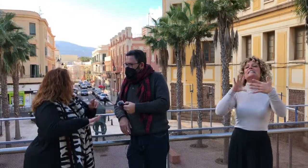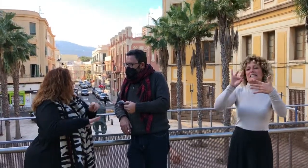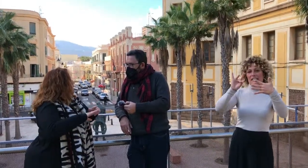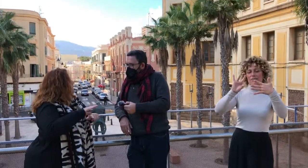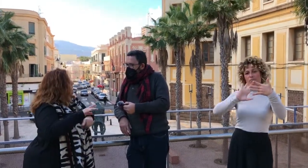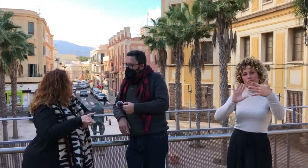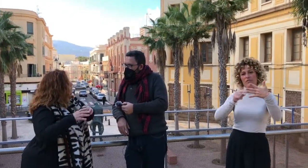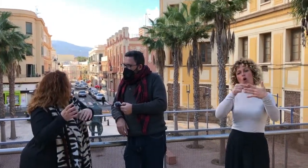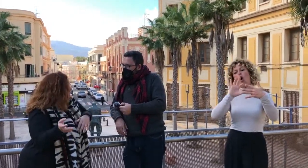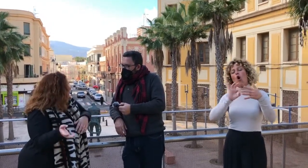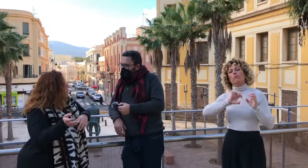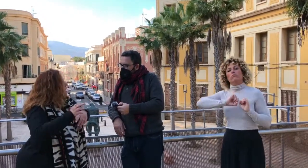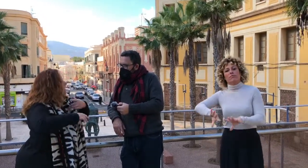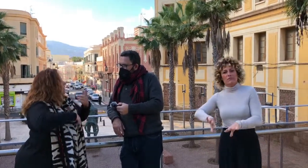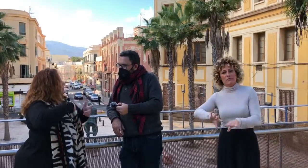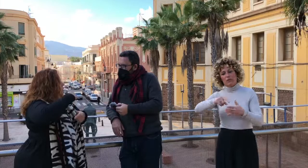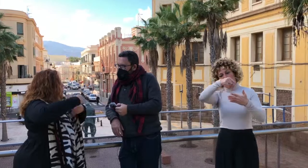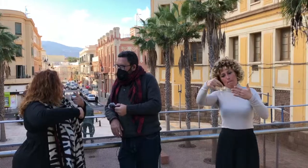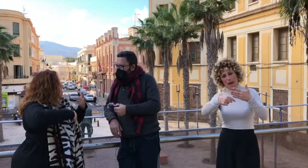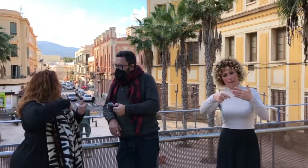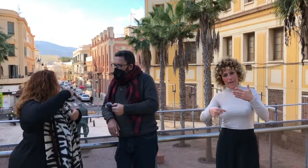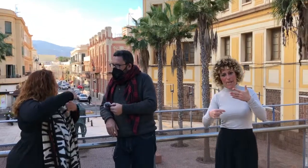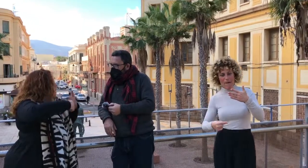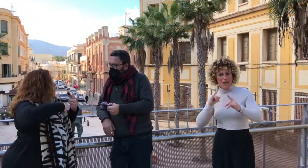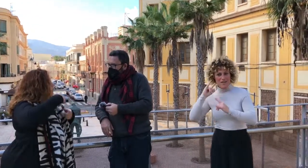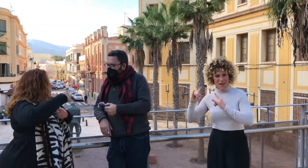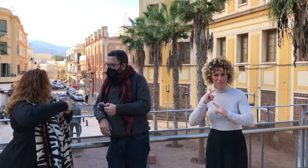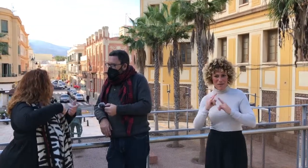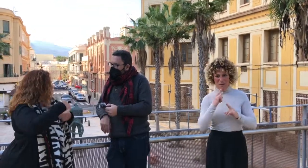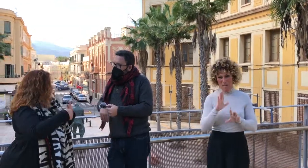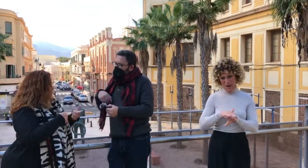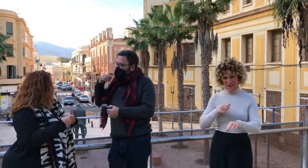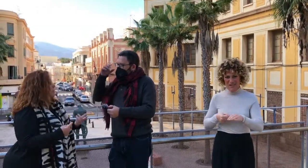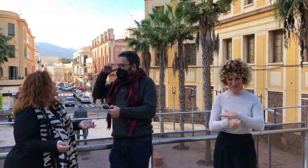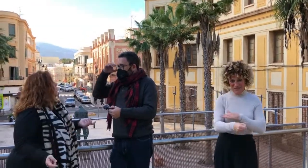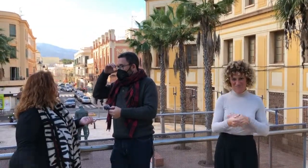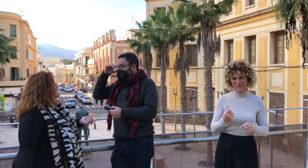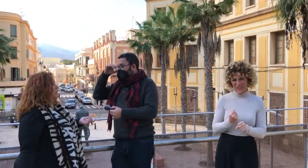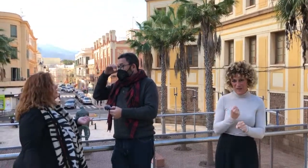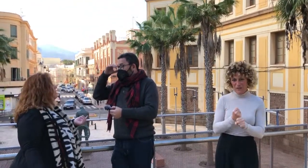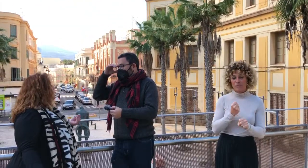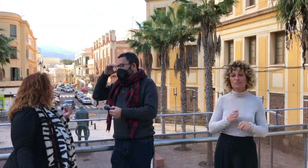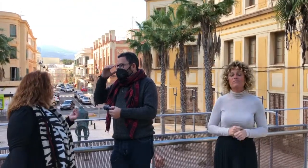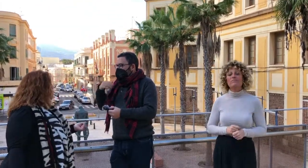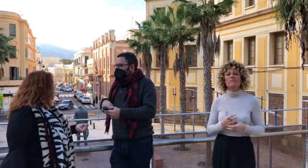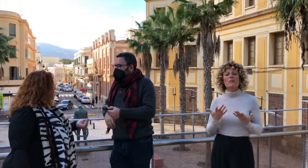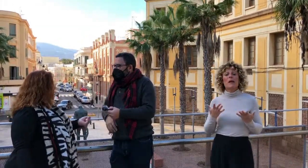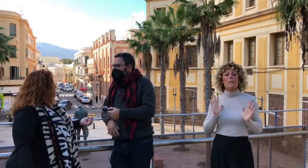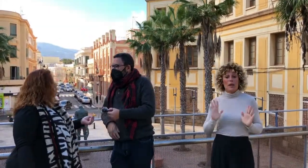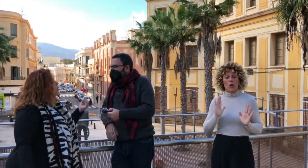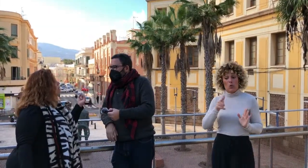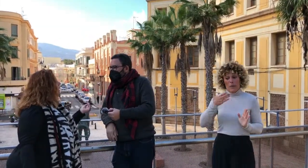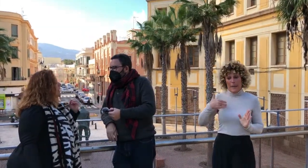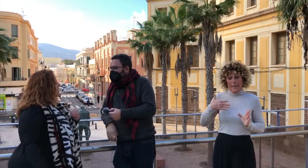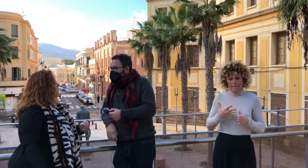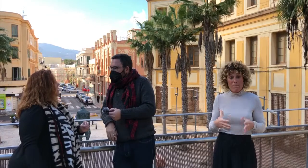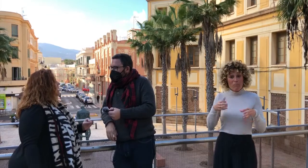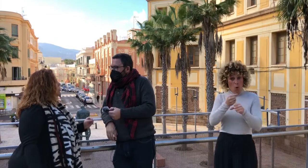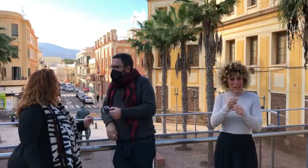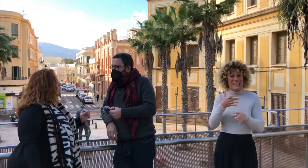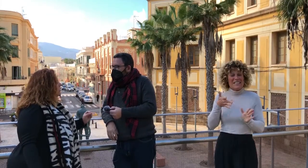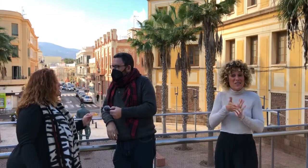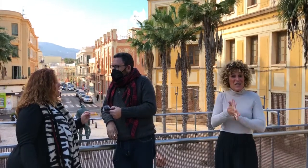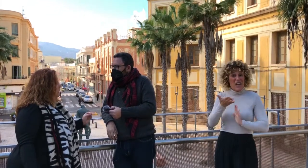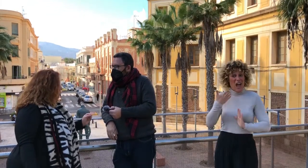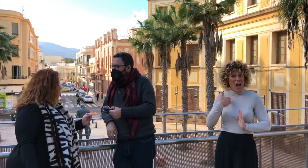entonces se llama la séptima o la octava, bueno, se convierte luego ya en una especie de bucle. Uh-huh. Pero quiero decir que una vez que estás en bolsa, no implica que tengas